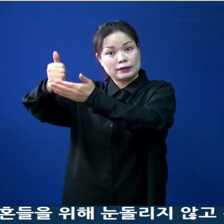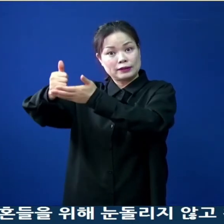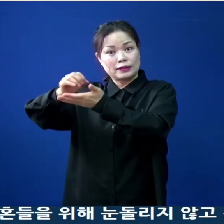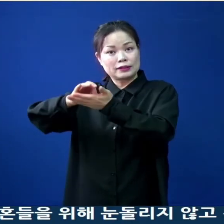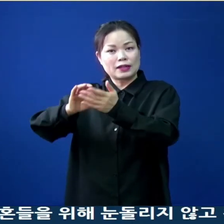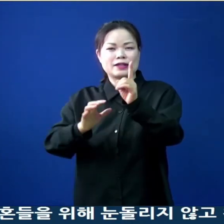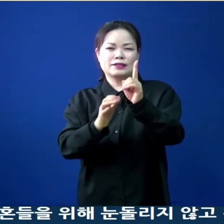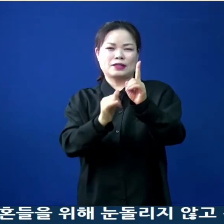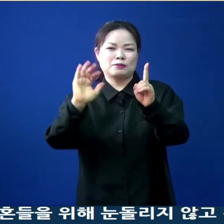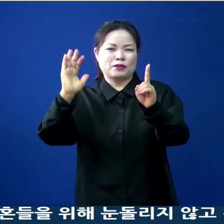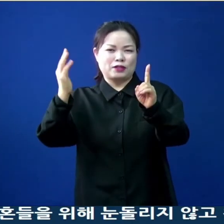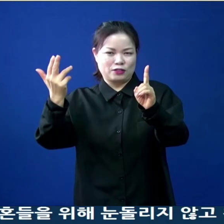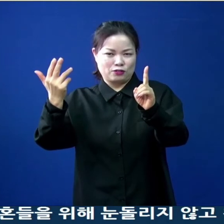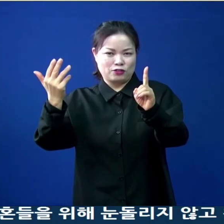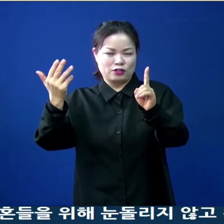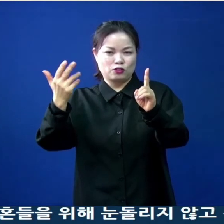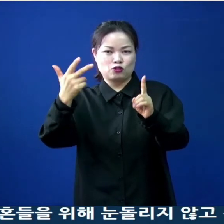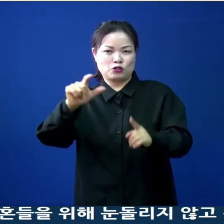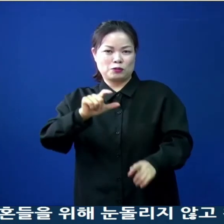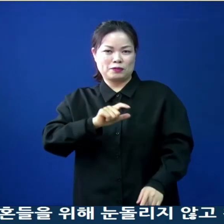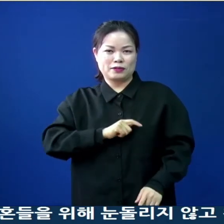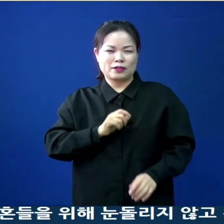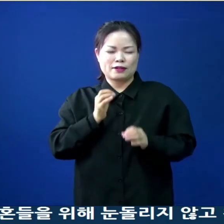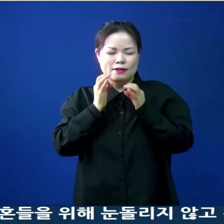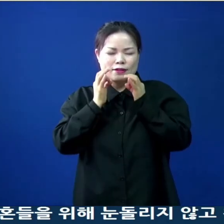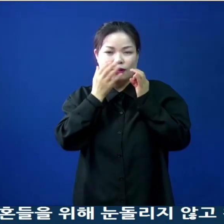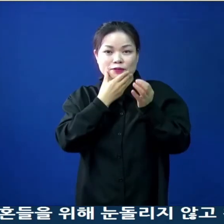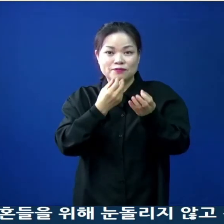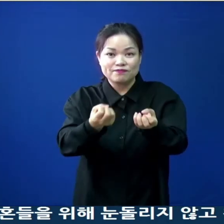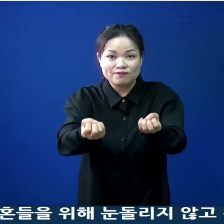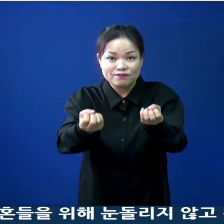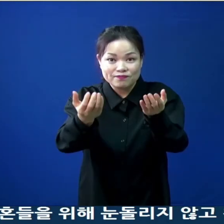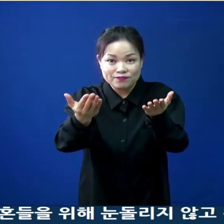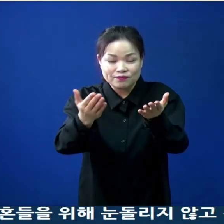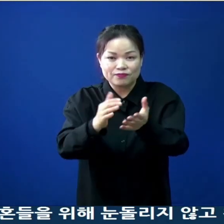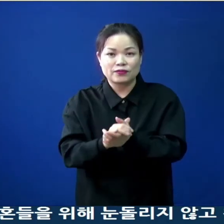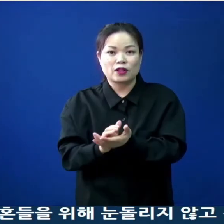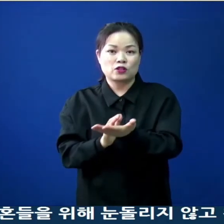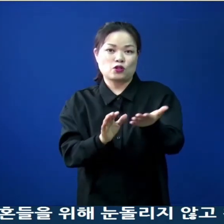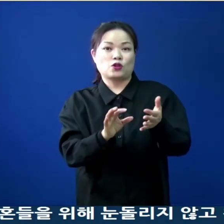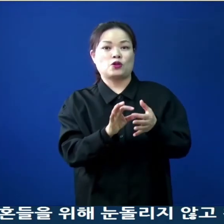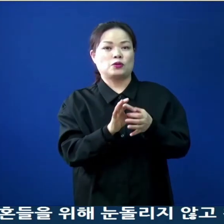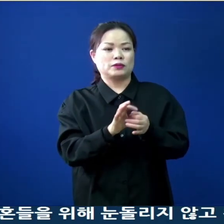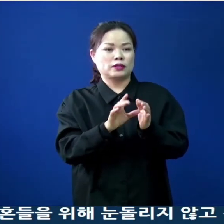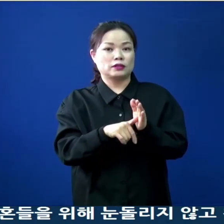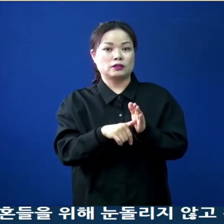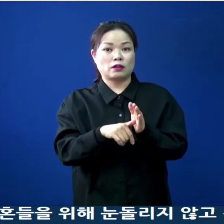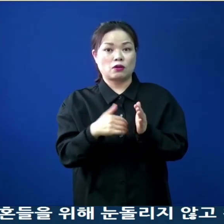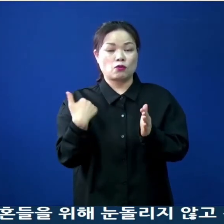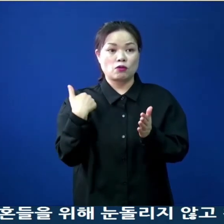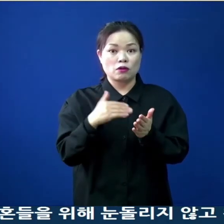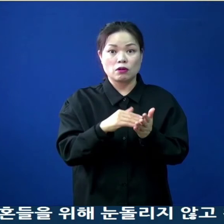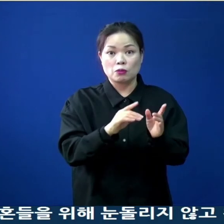쓰시는 한 사람 될 수 있기를 주님의 이름으로 간절히 축복합니다. 여러분을 통해서 시대가 회복되고